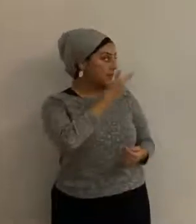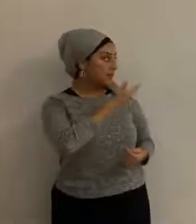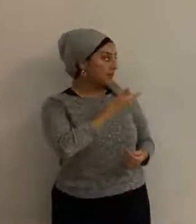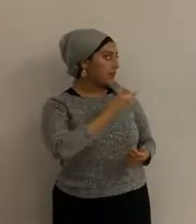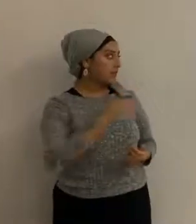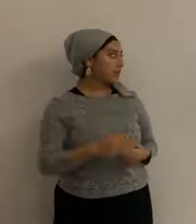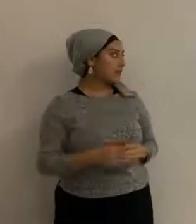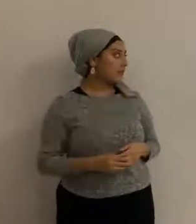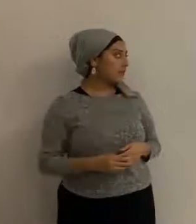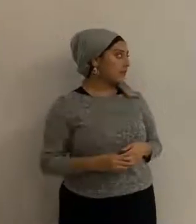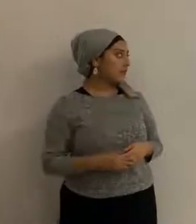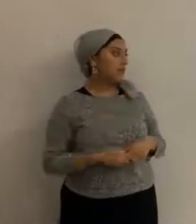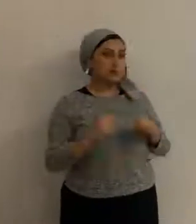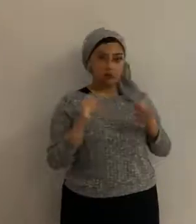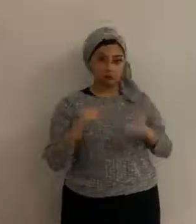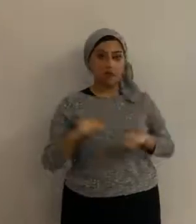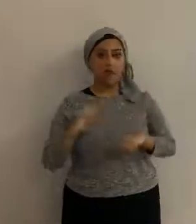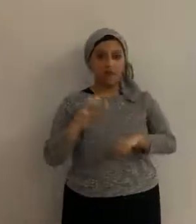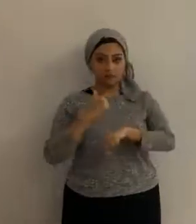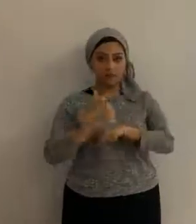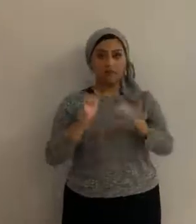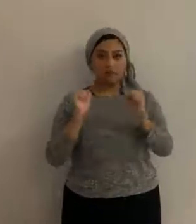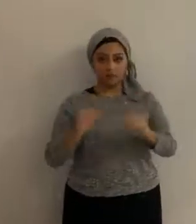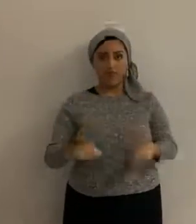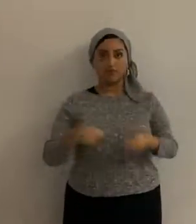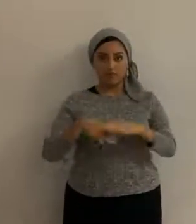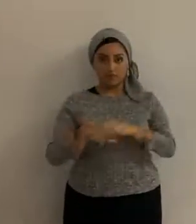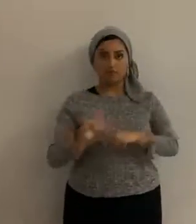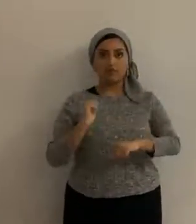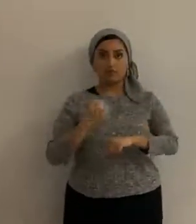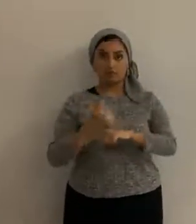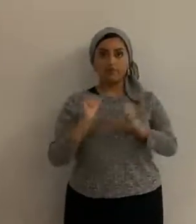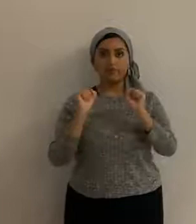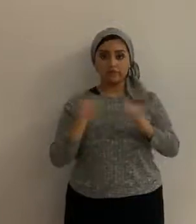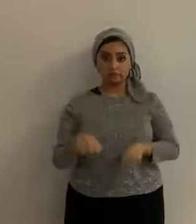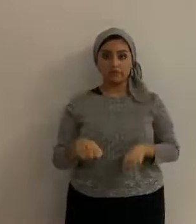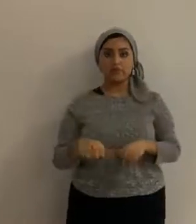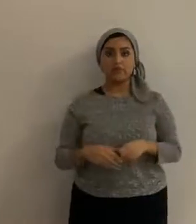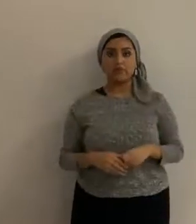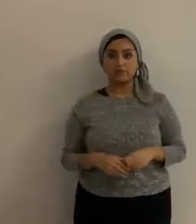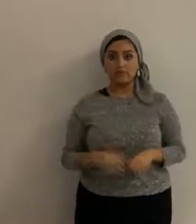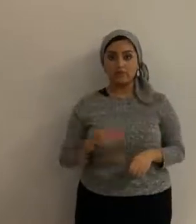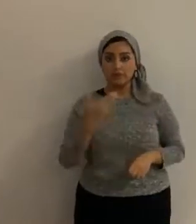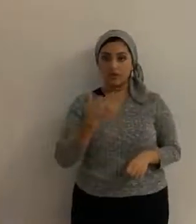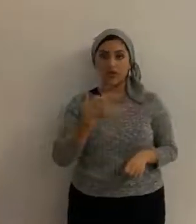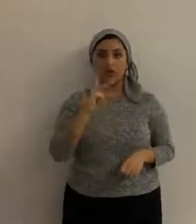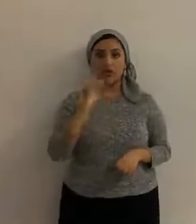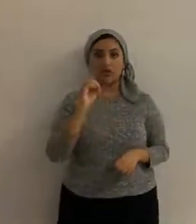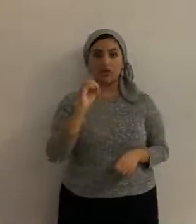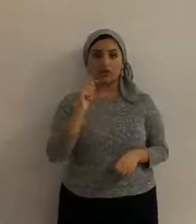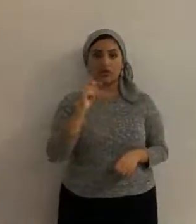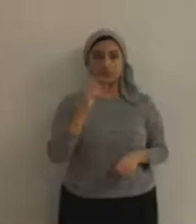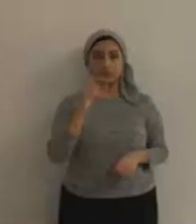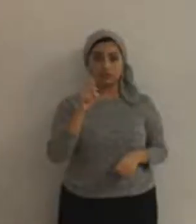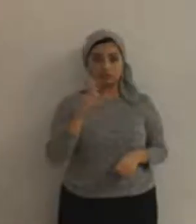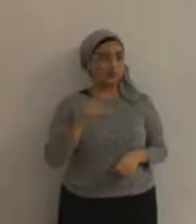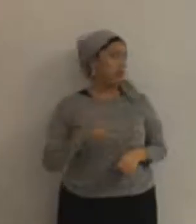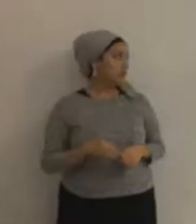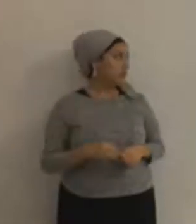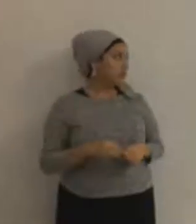de que cabe, pudiera caber, ¿sí? Esto es el cótel, y de que entraría el templo con su